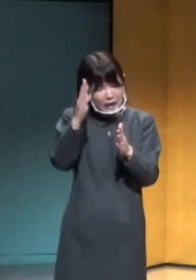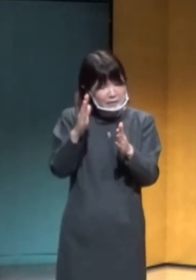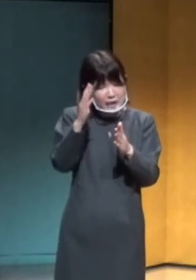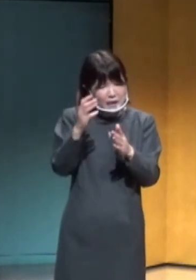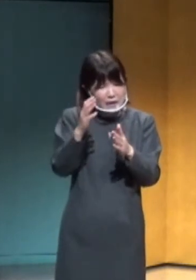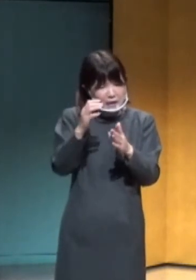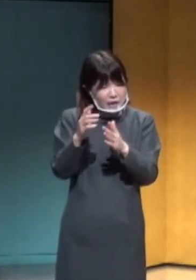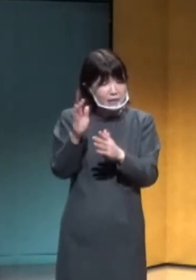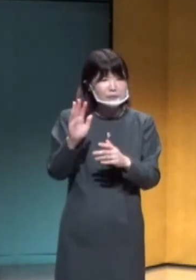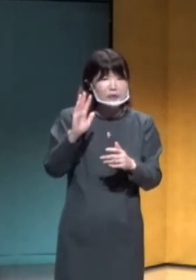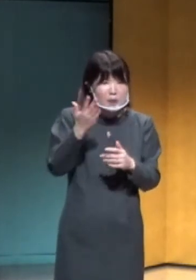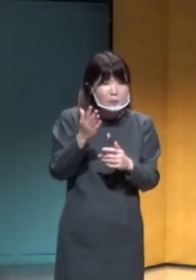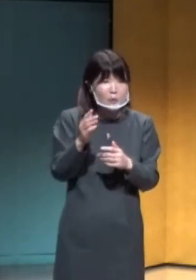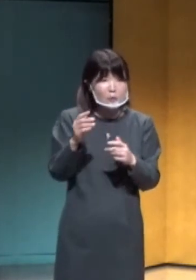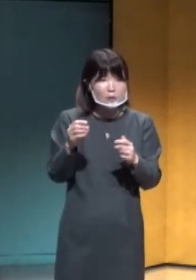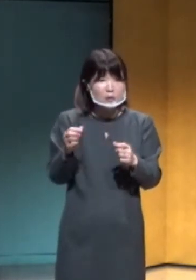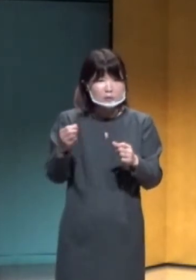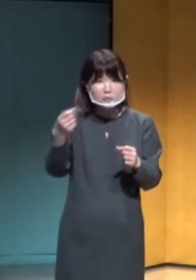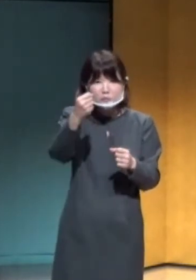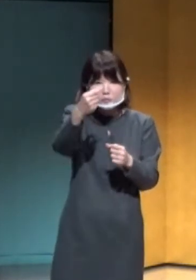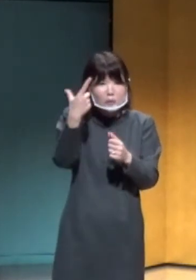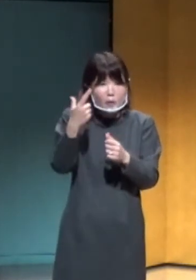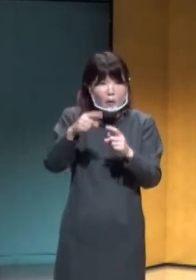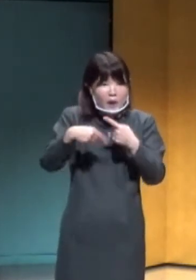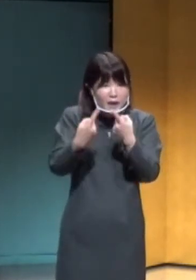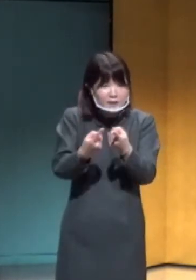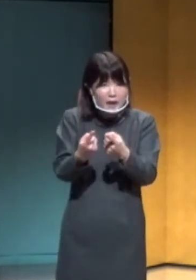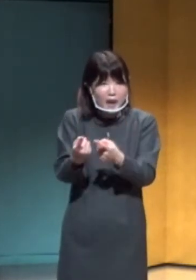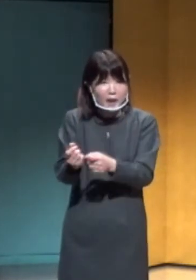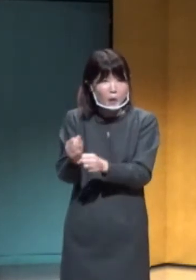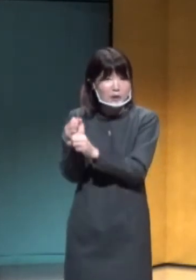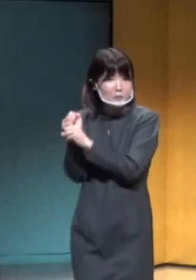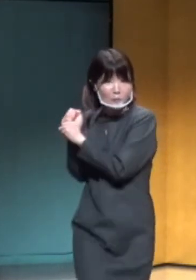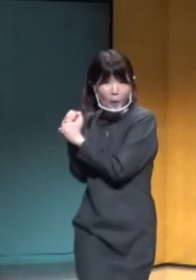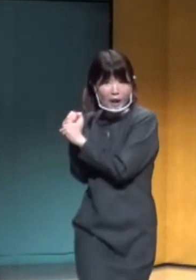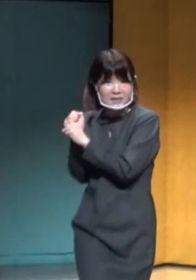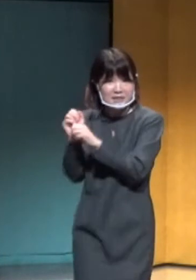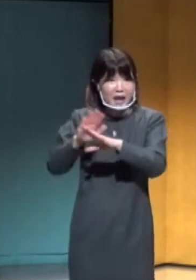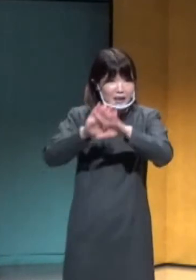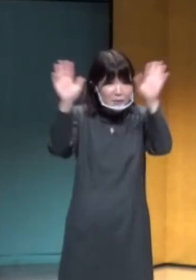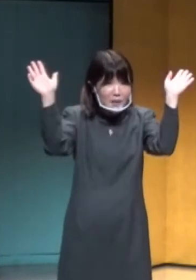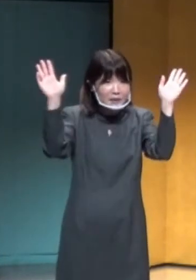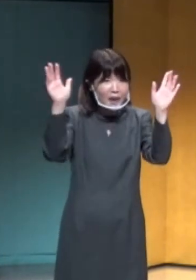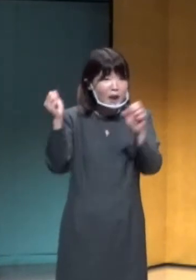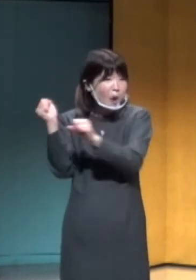本足打法を始めた途端ホームラン王に、そしてその後の